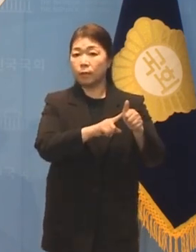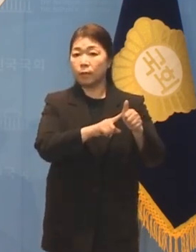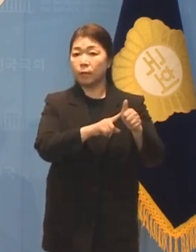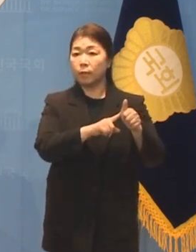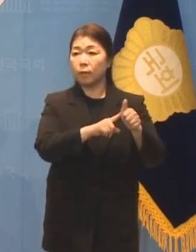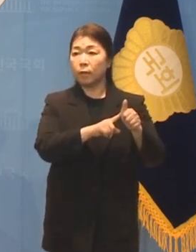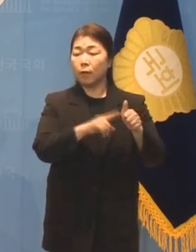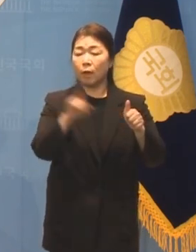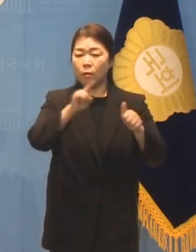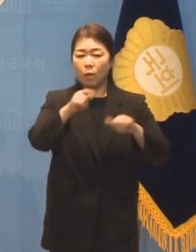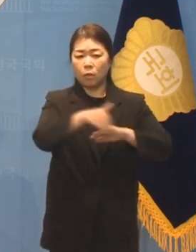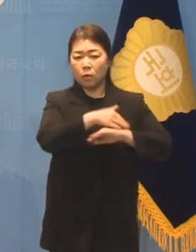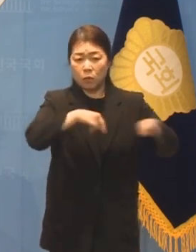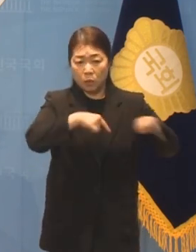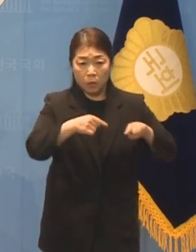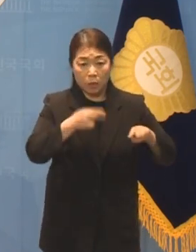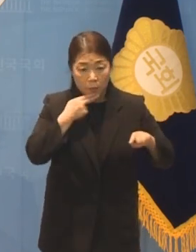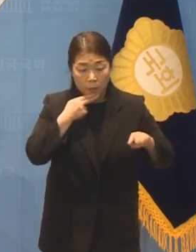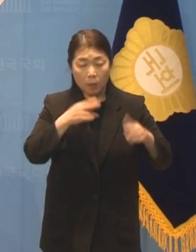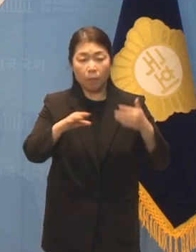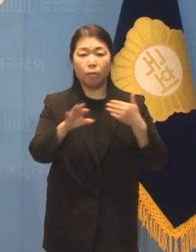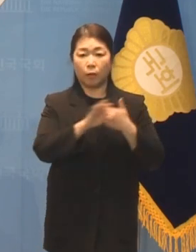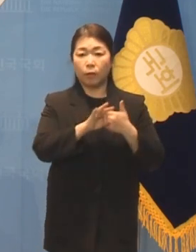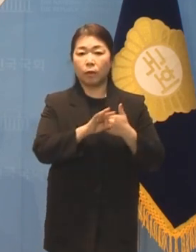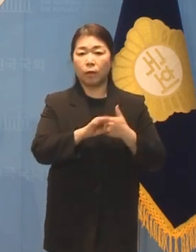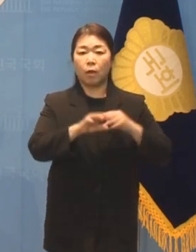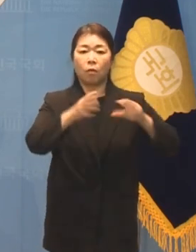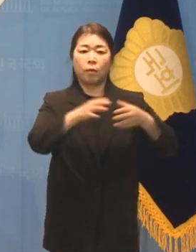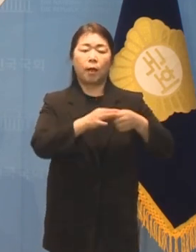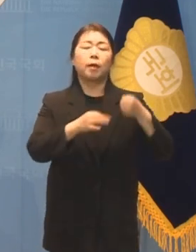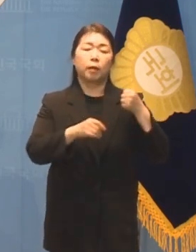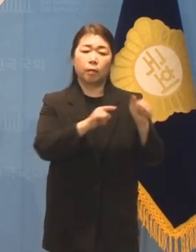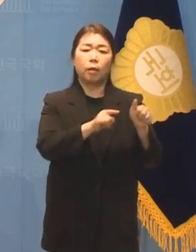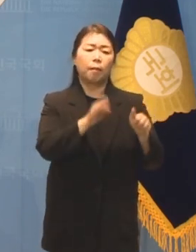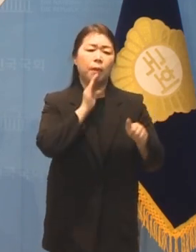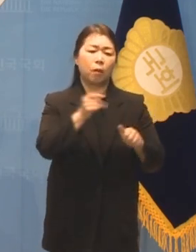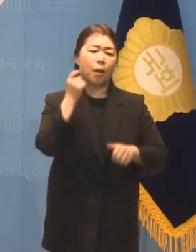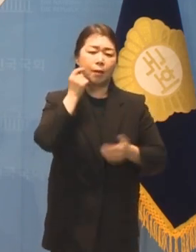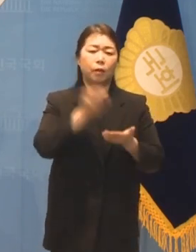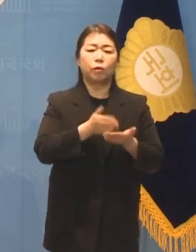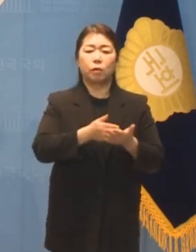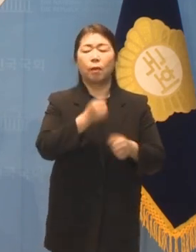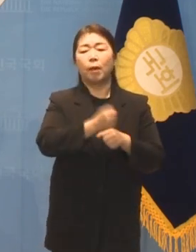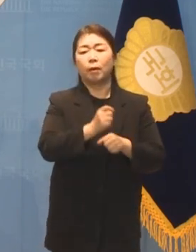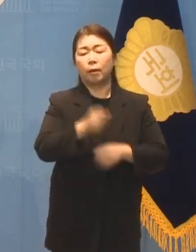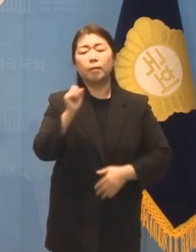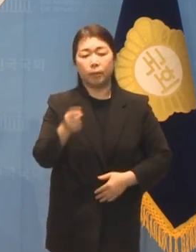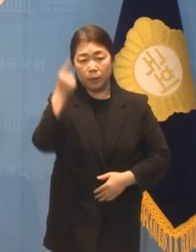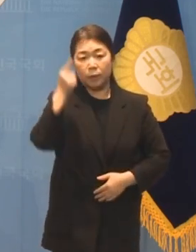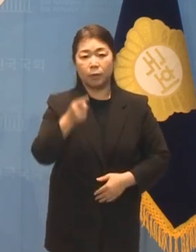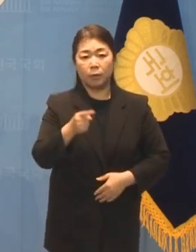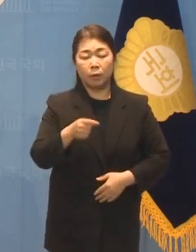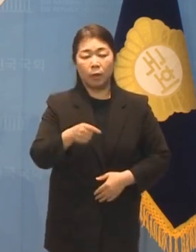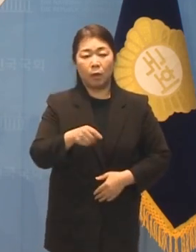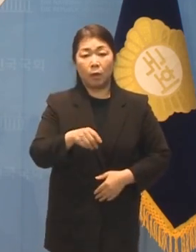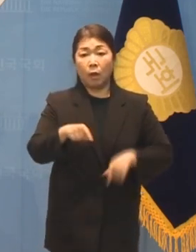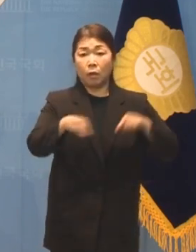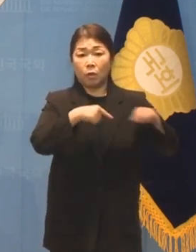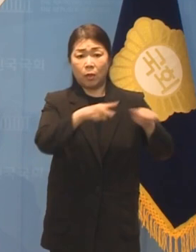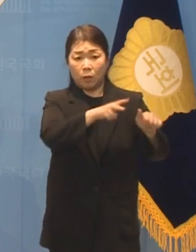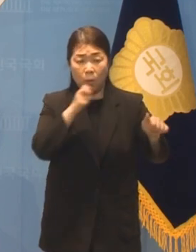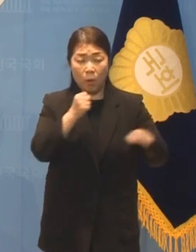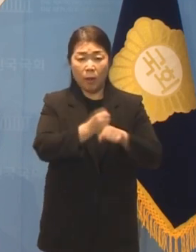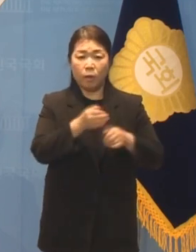위원장이 아무런 조치도 취하지 않는다면 국민의힘이 바로 가짜뉴스, 혐오 정치의